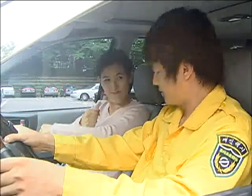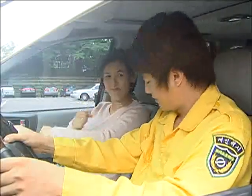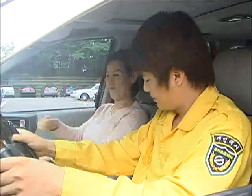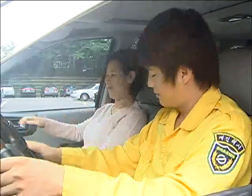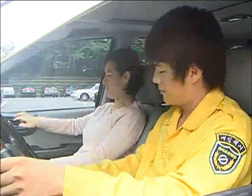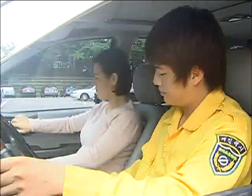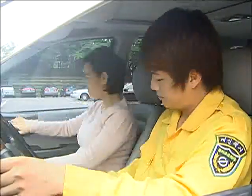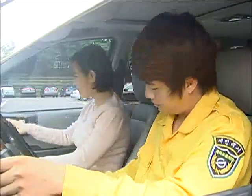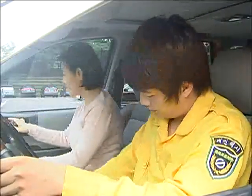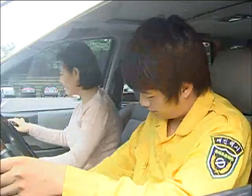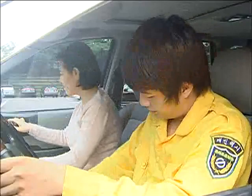수고하세요.